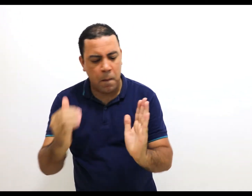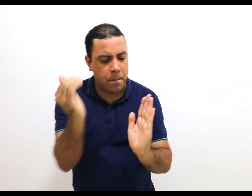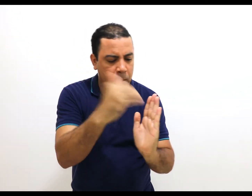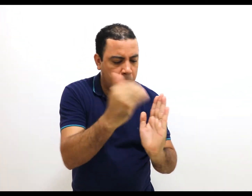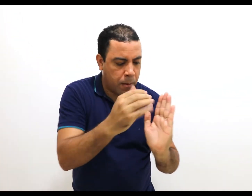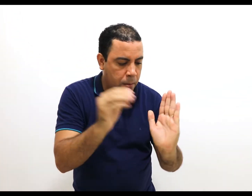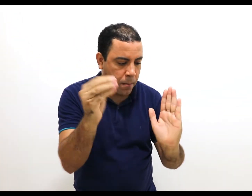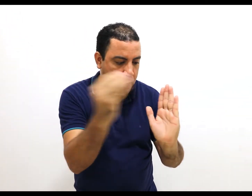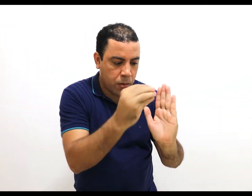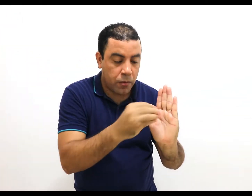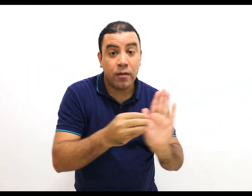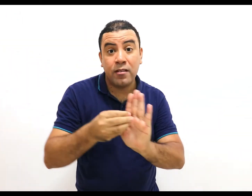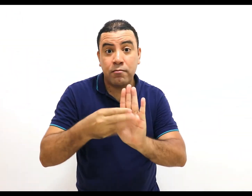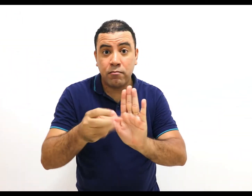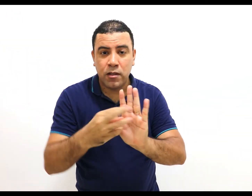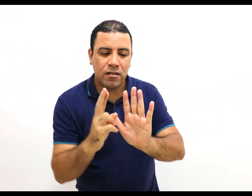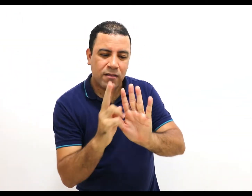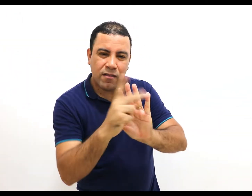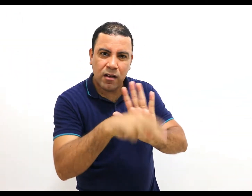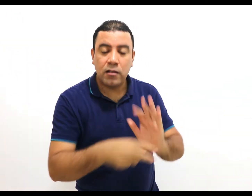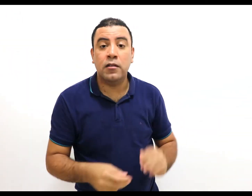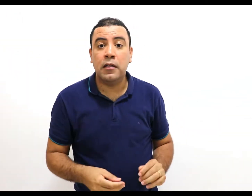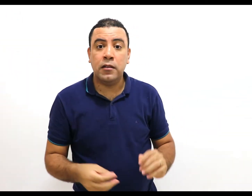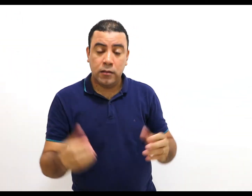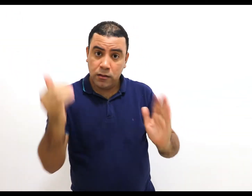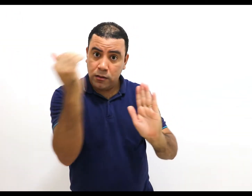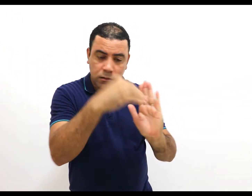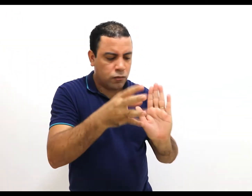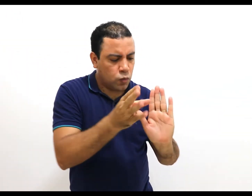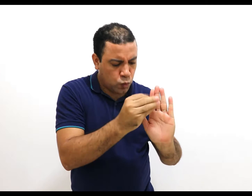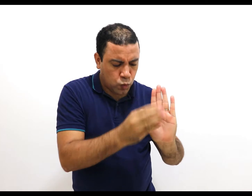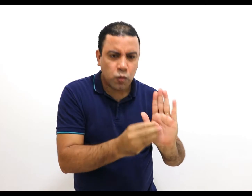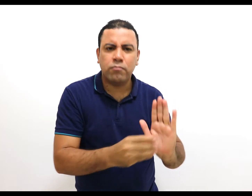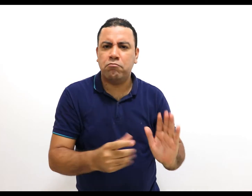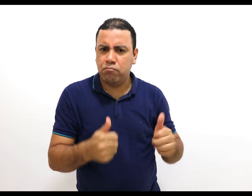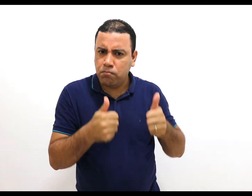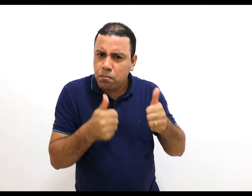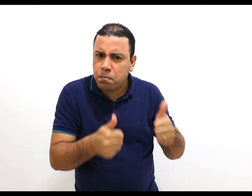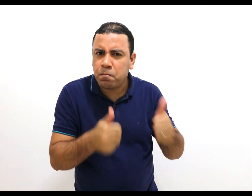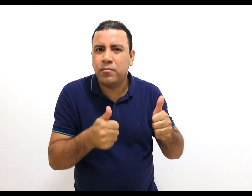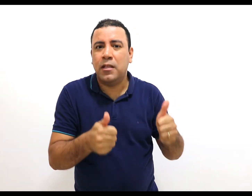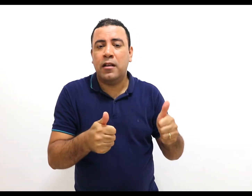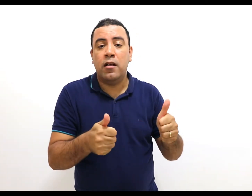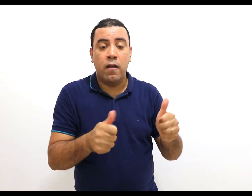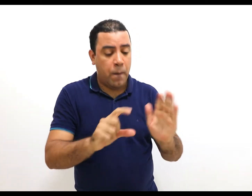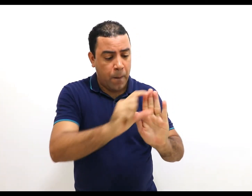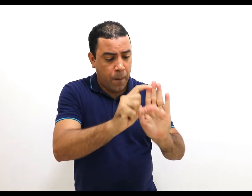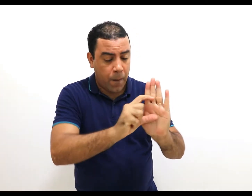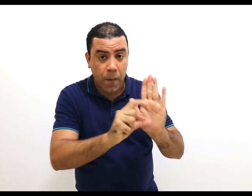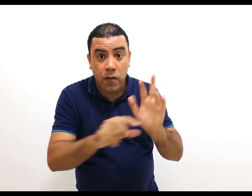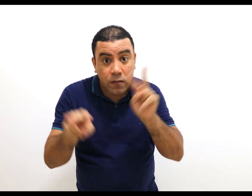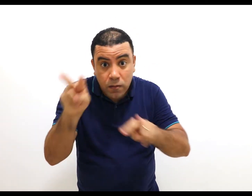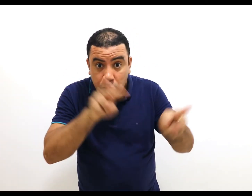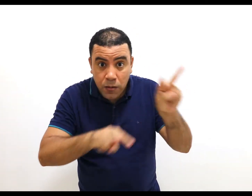Certamente que utilizar atividades que ofereçam conteúdo multimídia, principalmente com